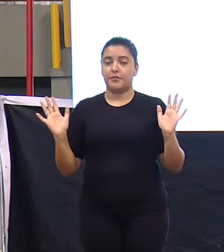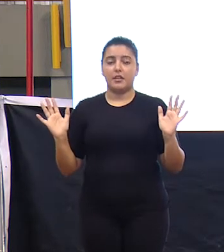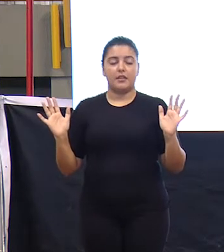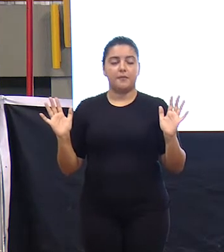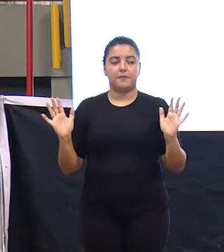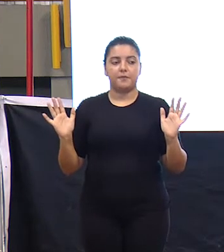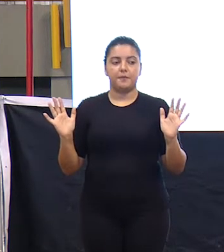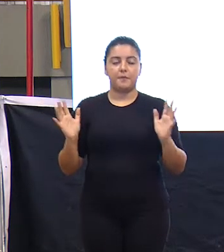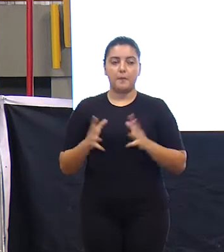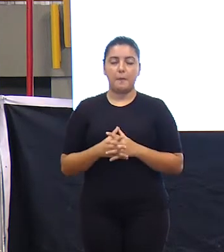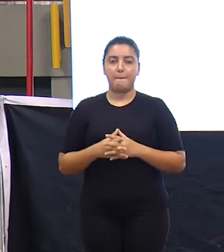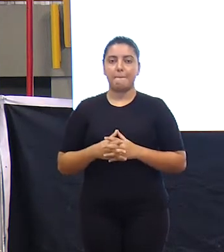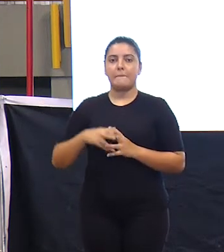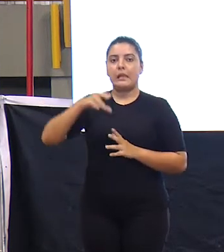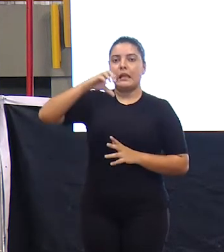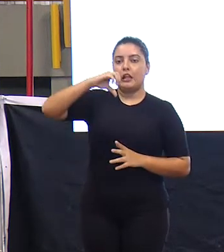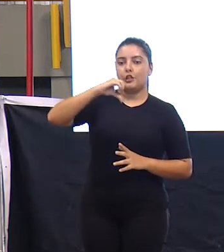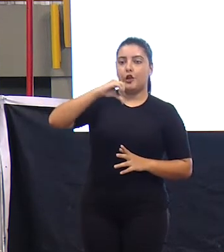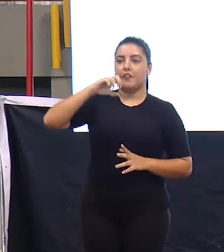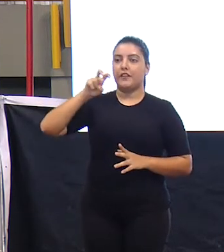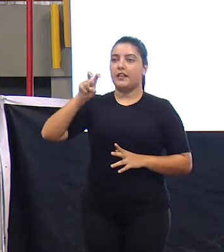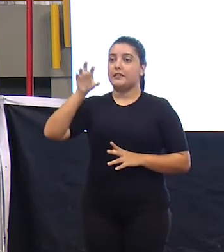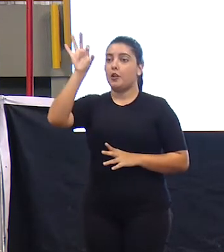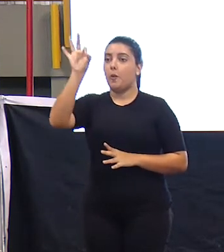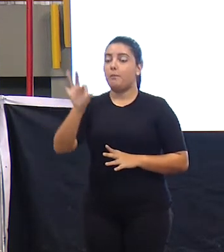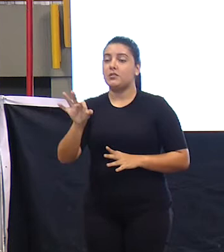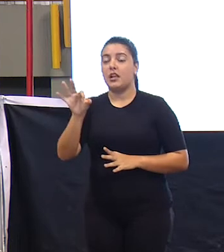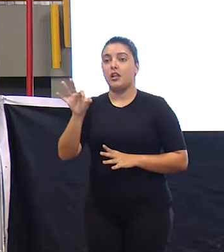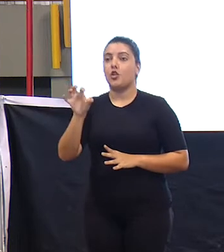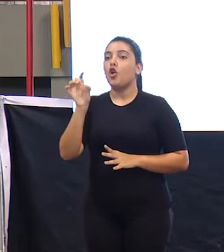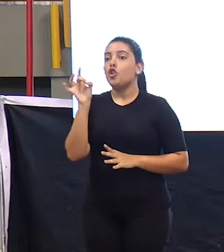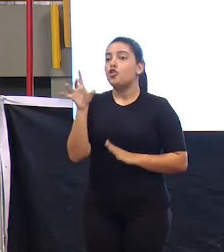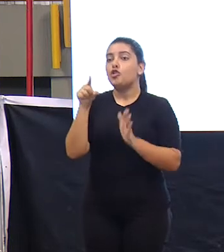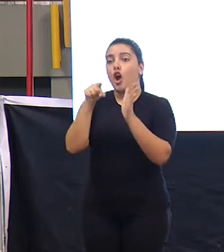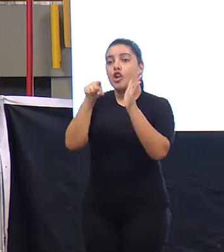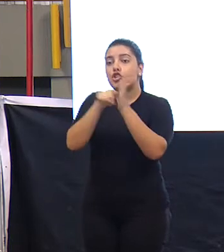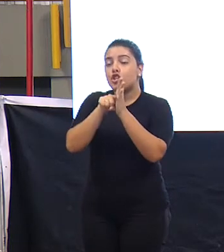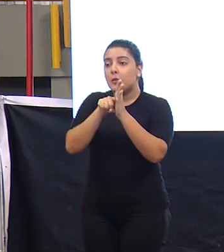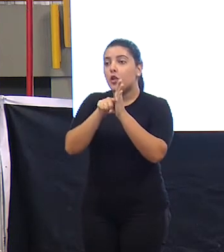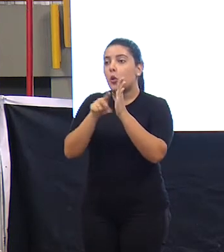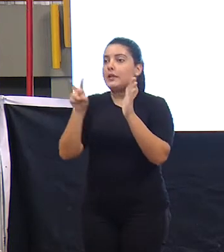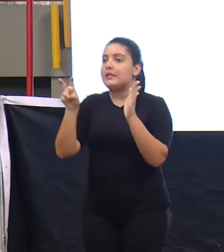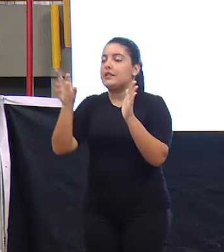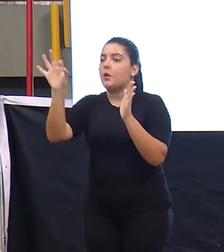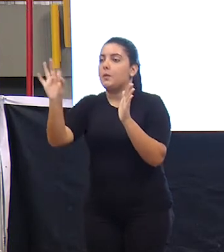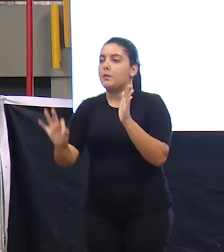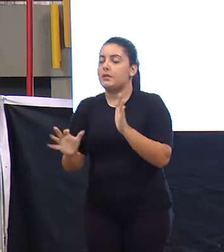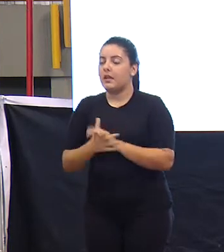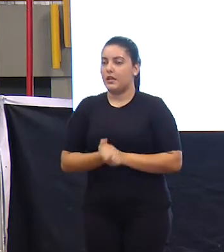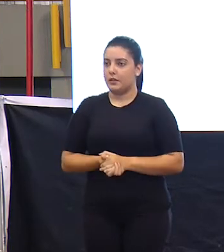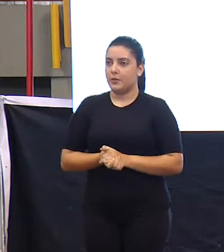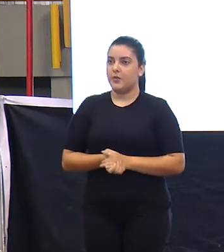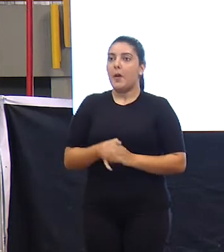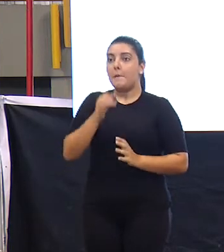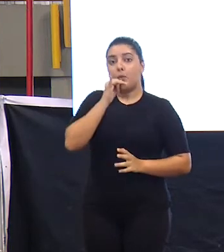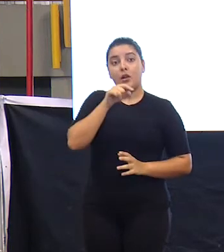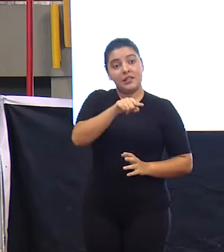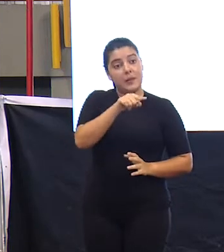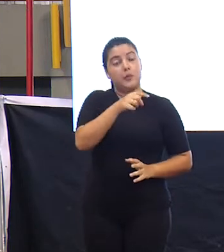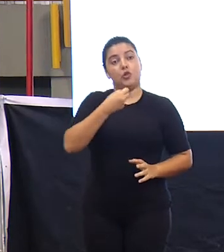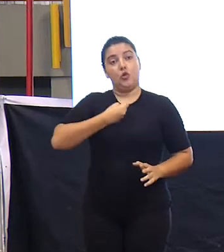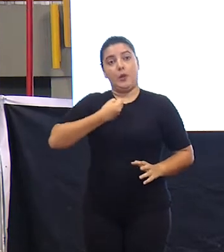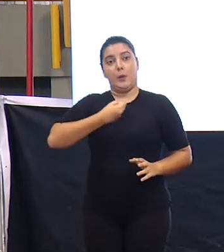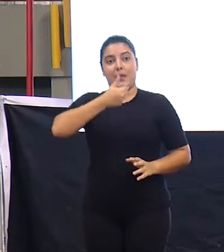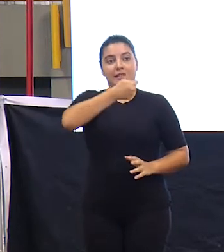sempre que eu quiser 95% de uma coisa, você pega a coisa, o todo, e tira